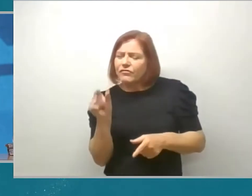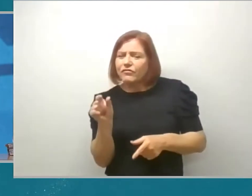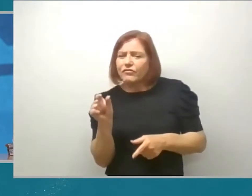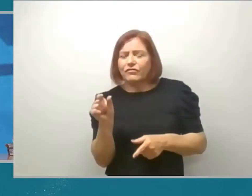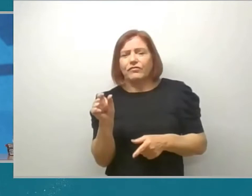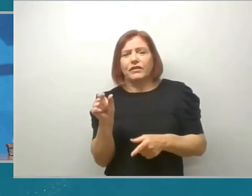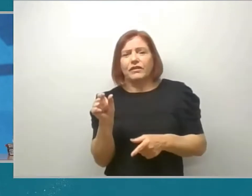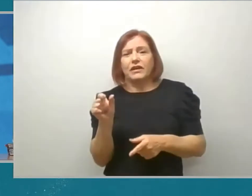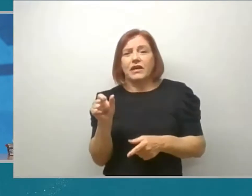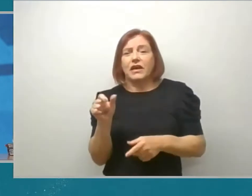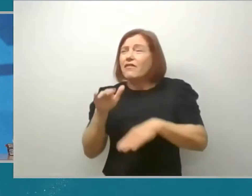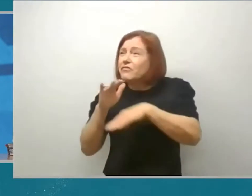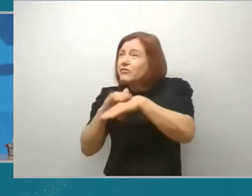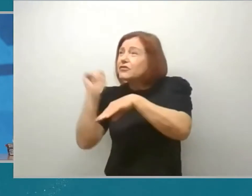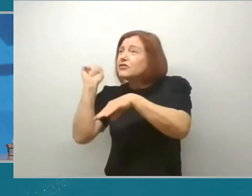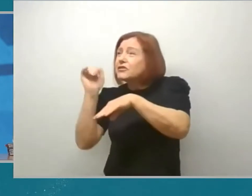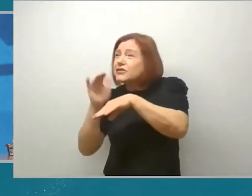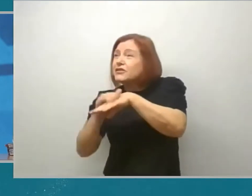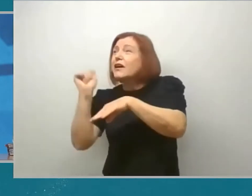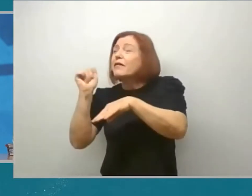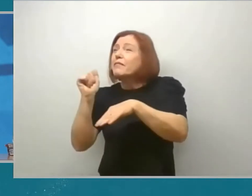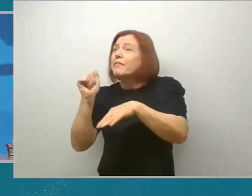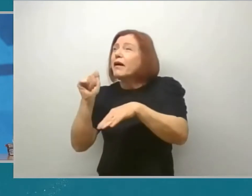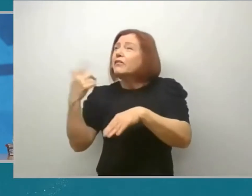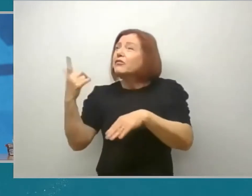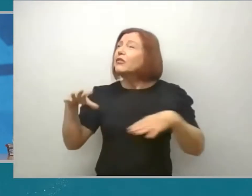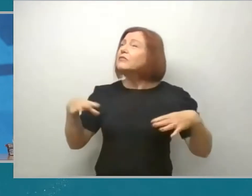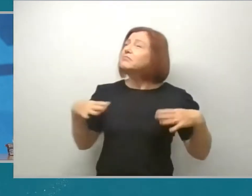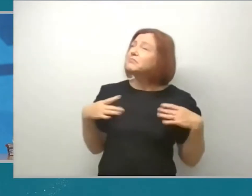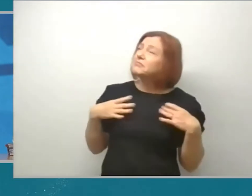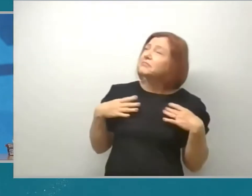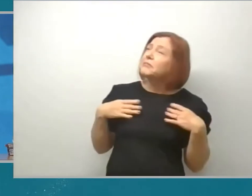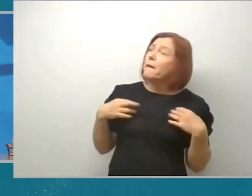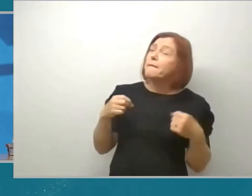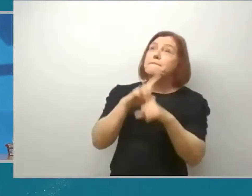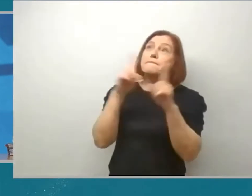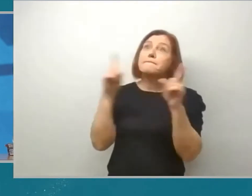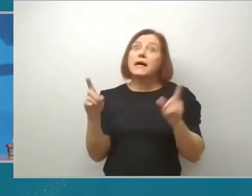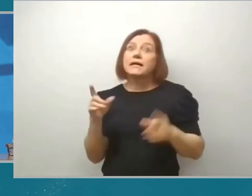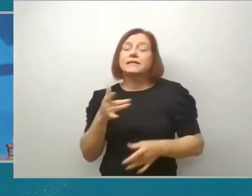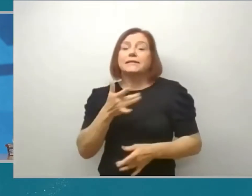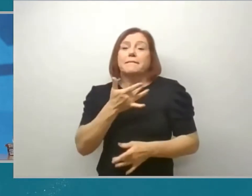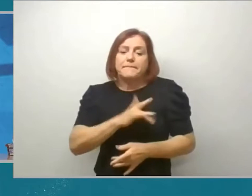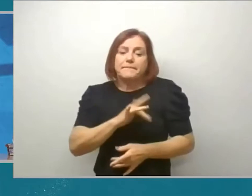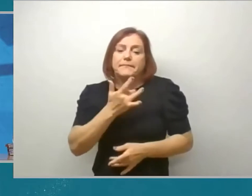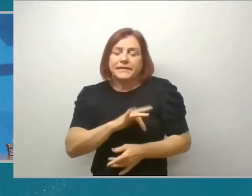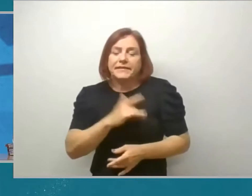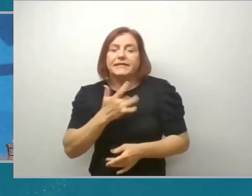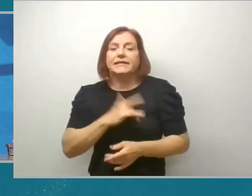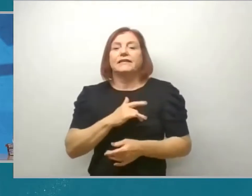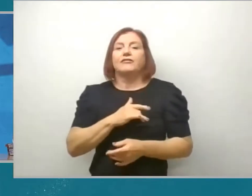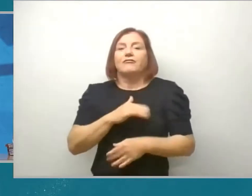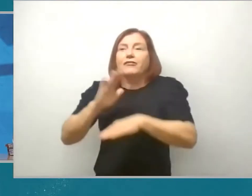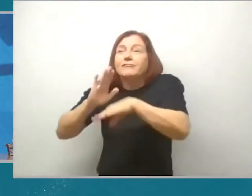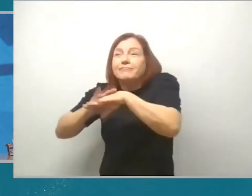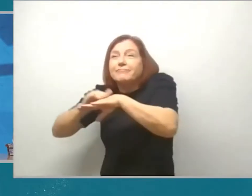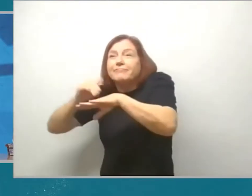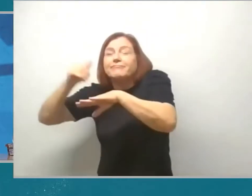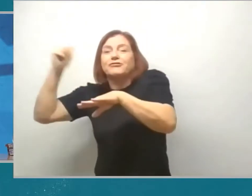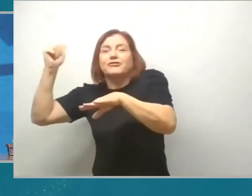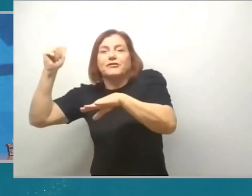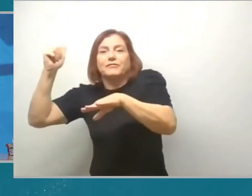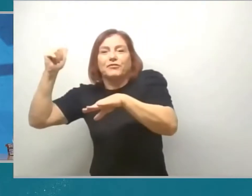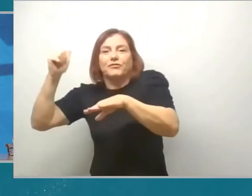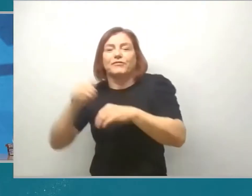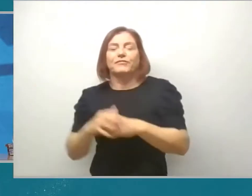Estávamos desocupados pela sua grande misericórdia. Ele talvez não precisasse de